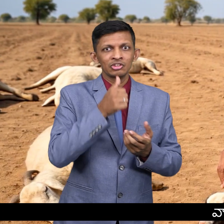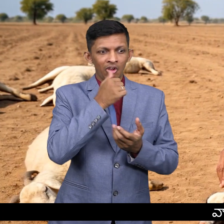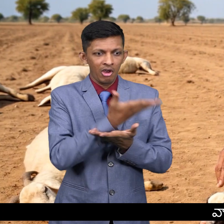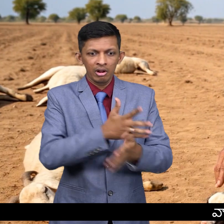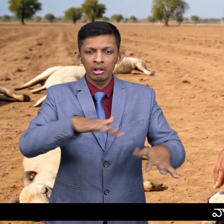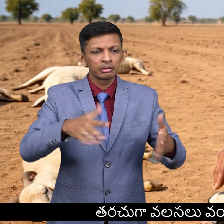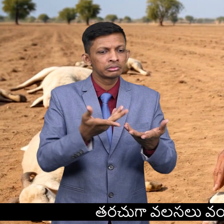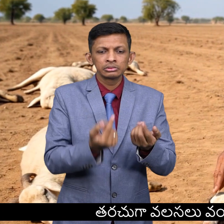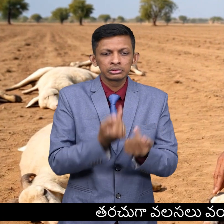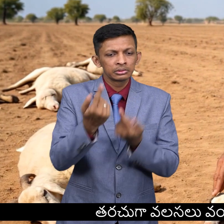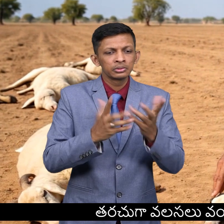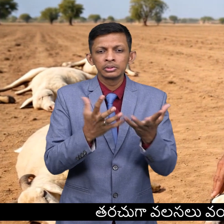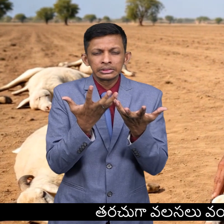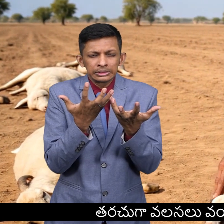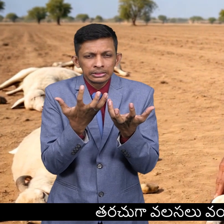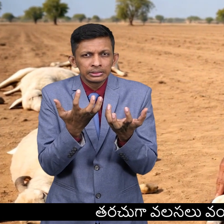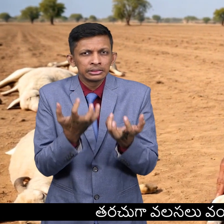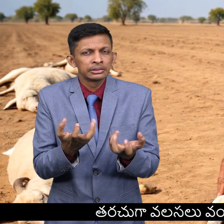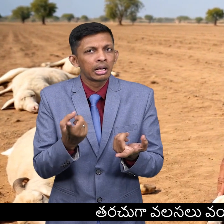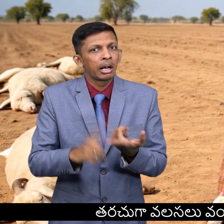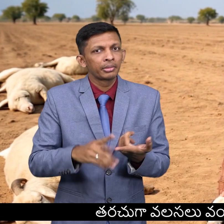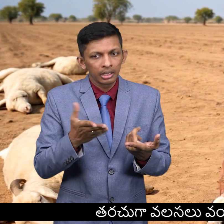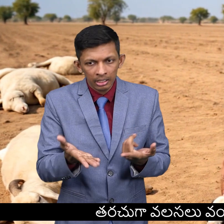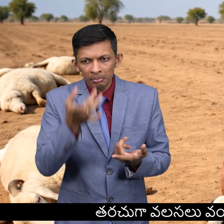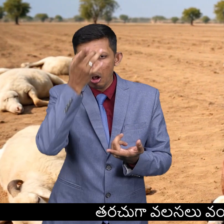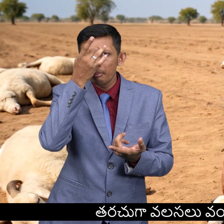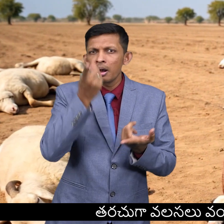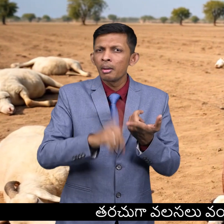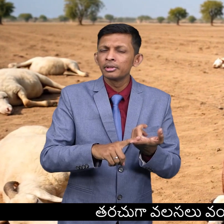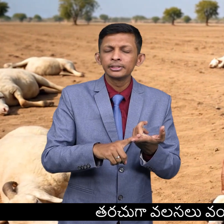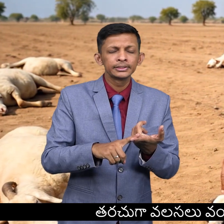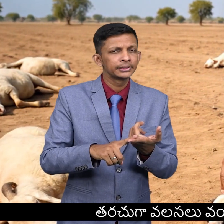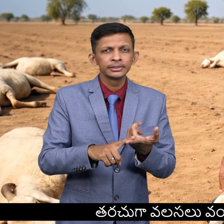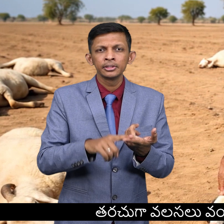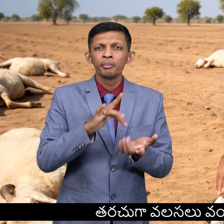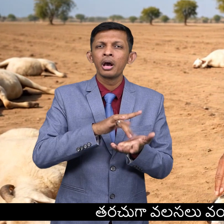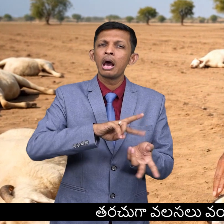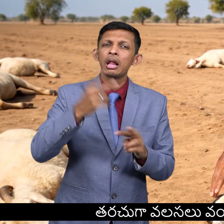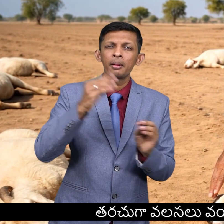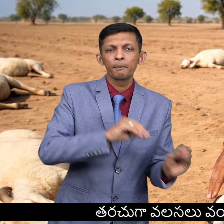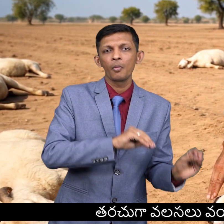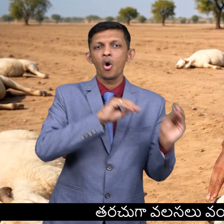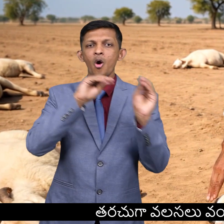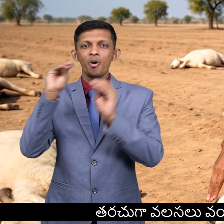వ్యాధులు మరియు తరచుగా వలసల వంటి పెద్ద సమస్యలను ఎదుర్కొంటారు.